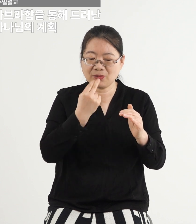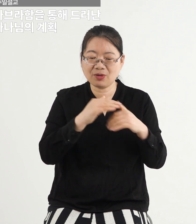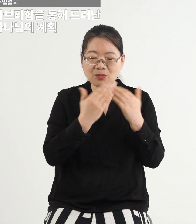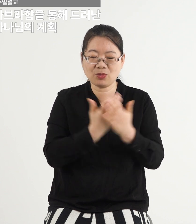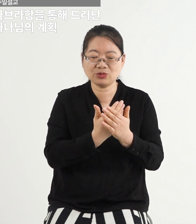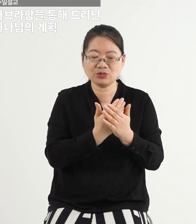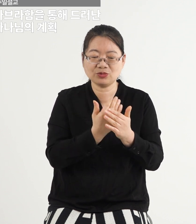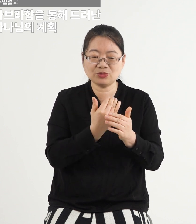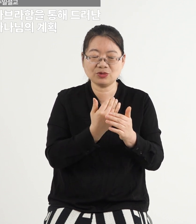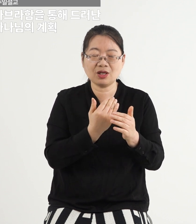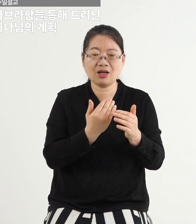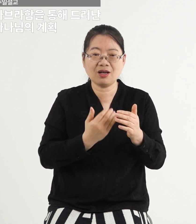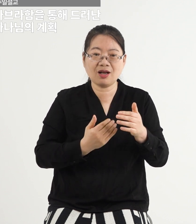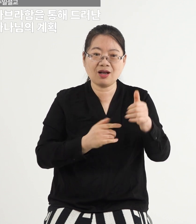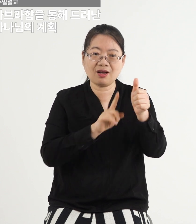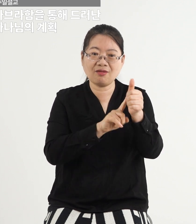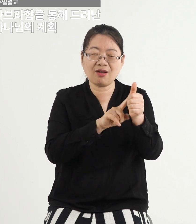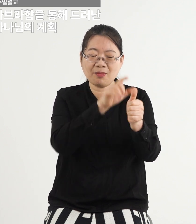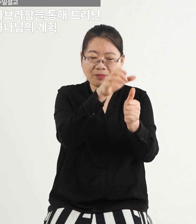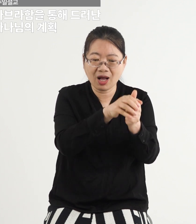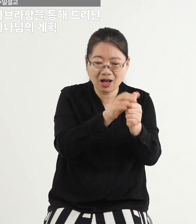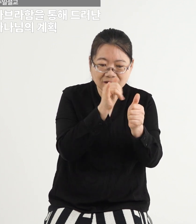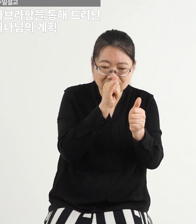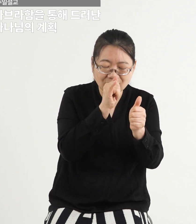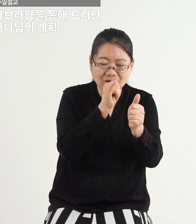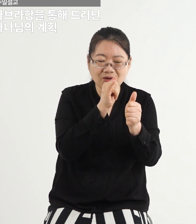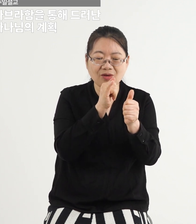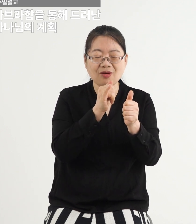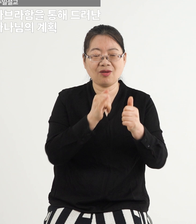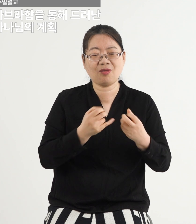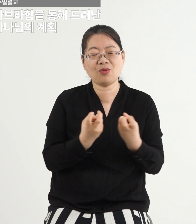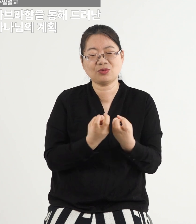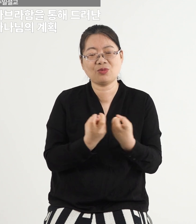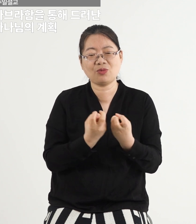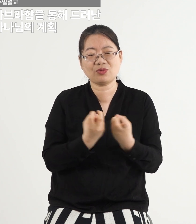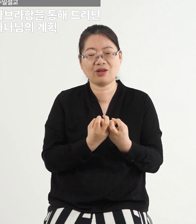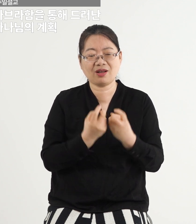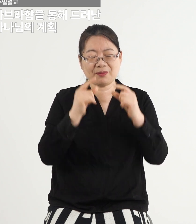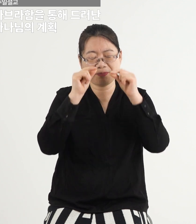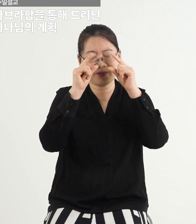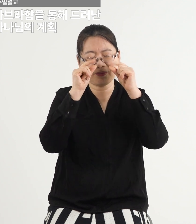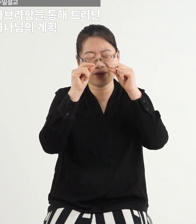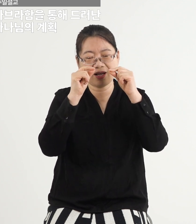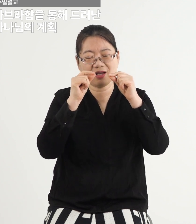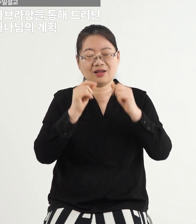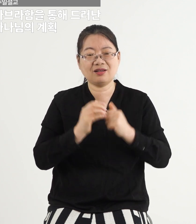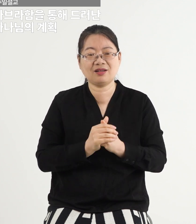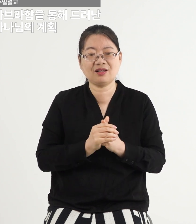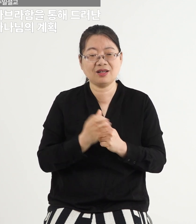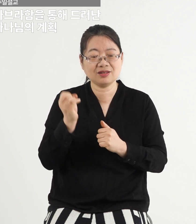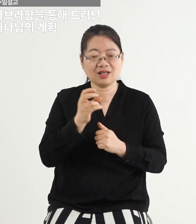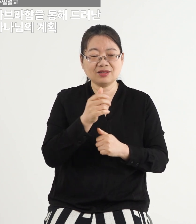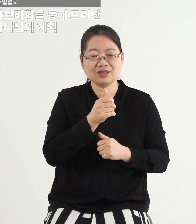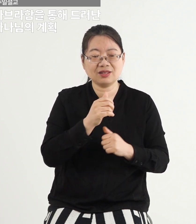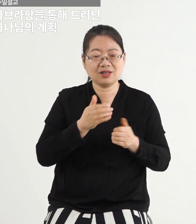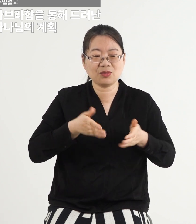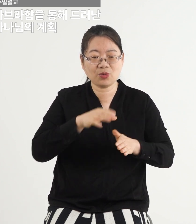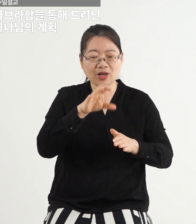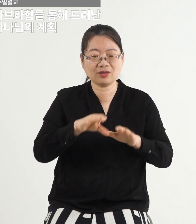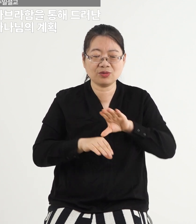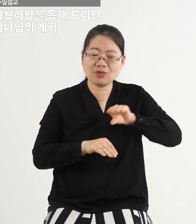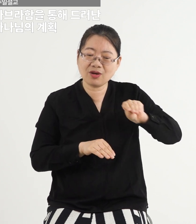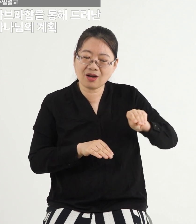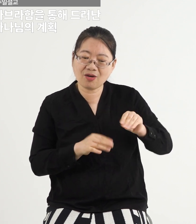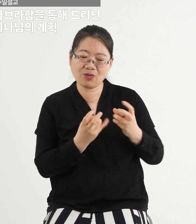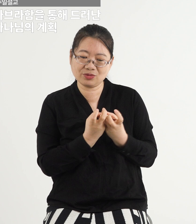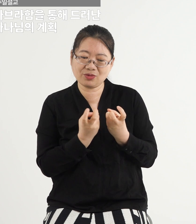잠이 안 오죠. 잠이. 어떻게 해야 되나? 어떻게 해야 되나? 돌아가야 되나? 하나님 도대체